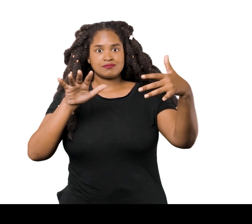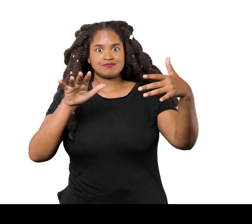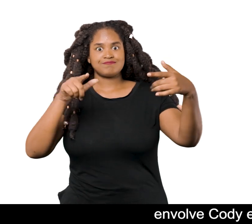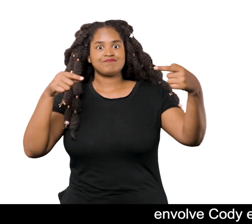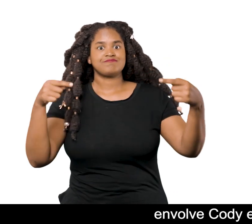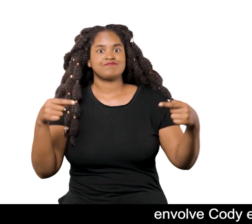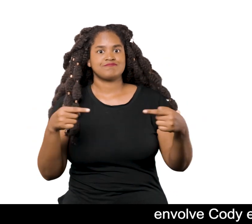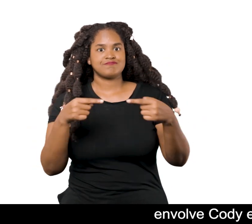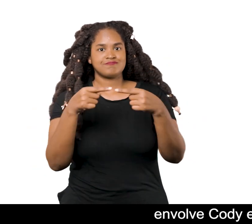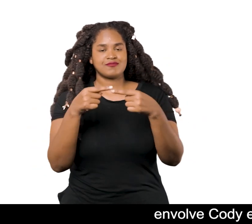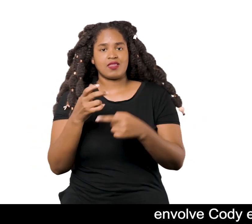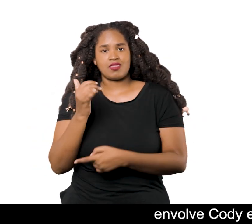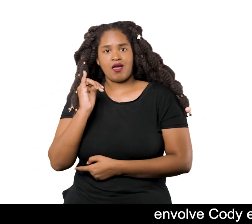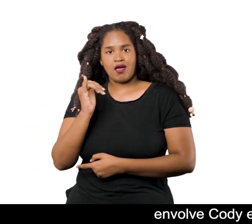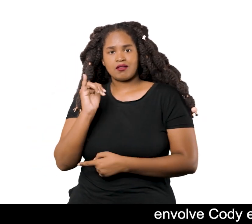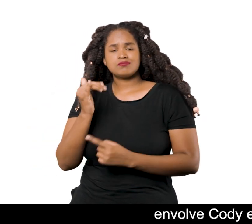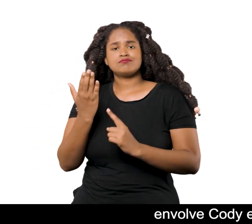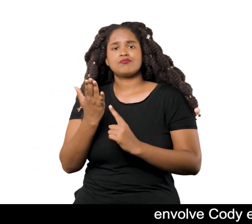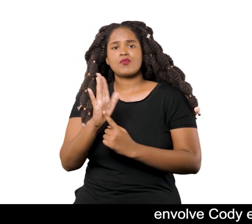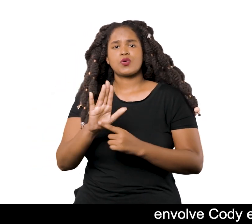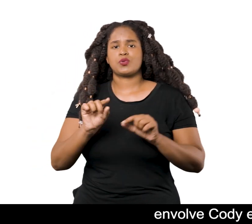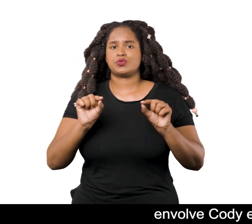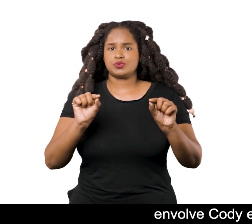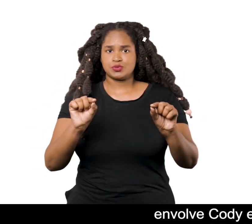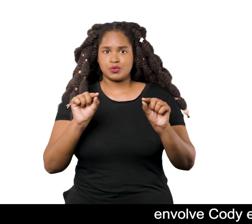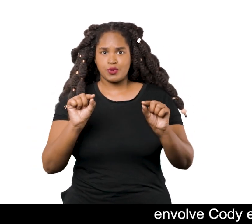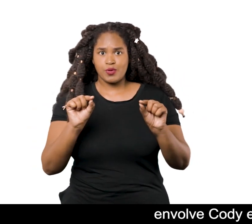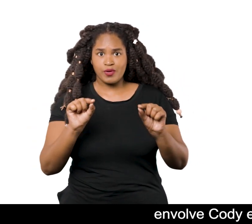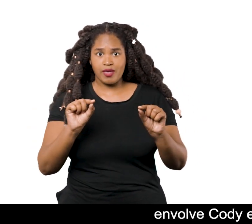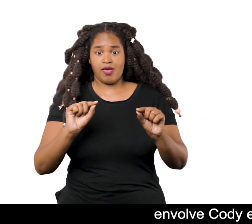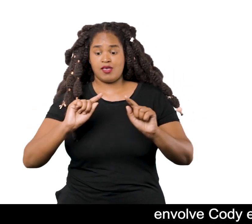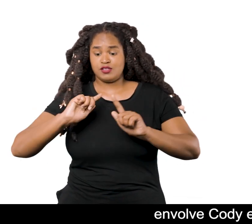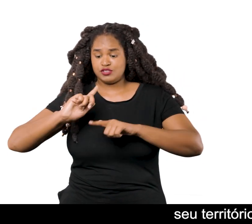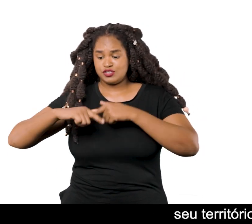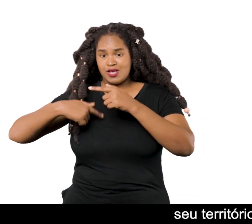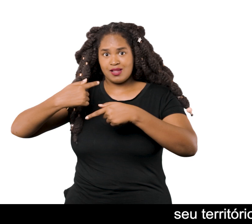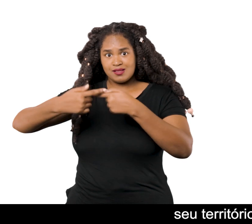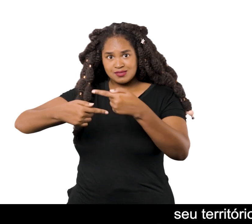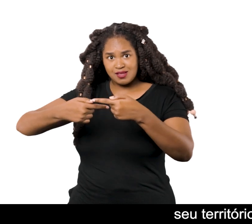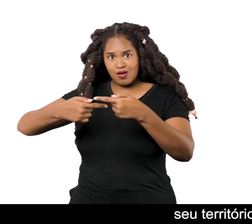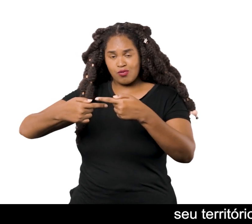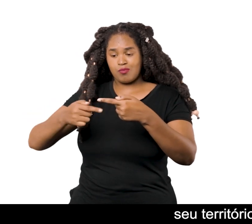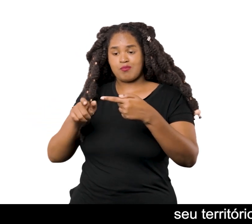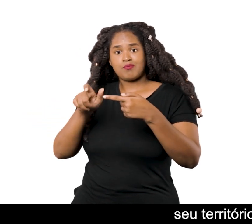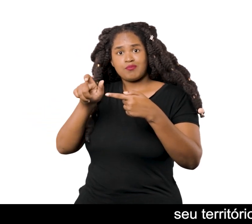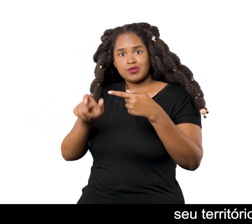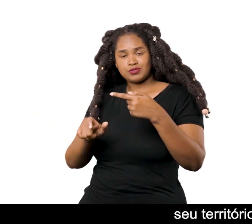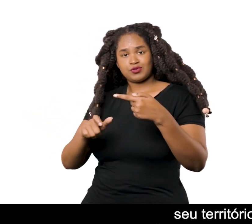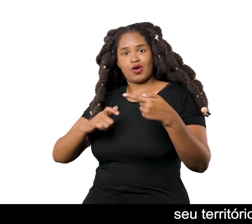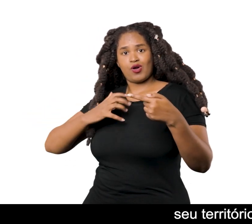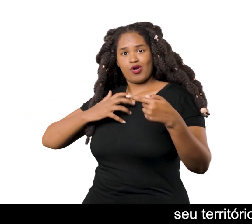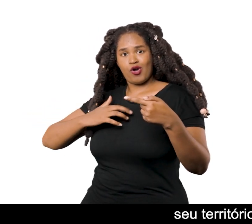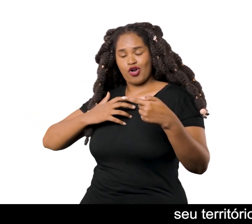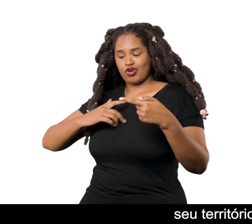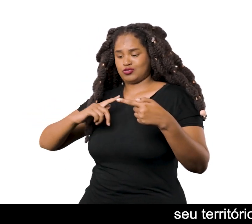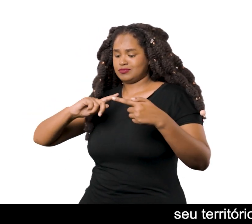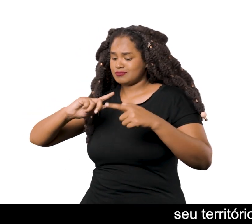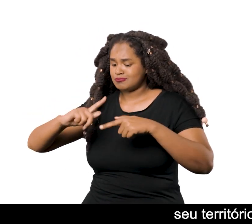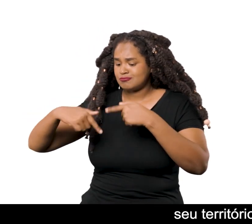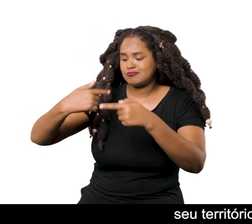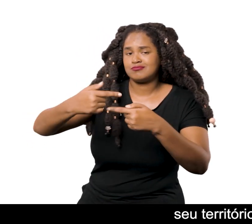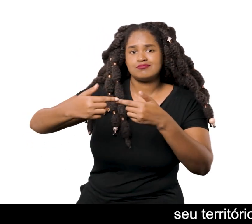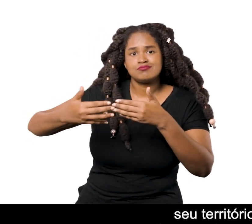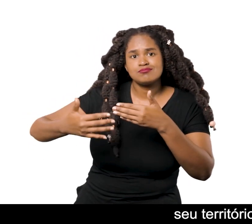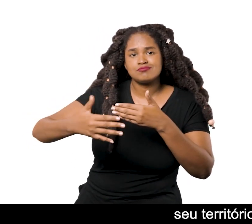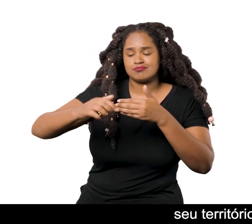tramados, envolve Code e as gerações que virão depois dela, seu território ancestral e todas as coisas